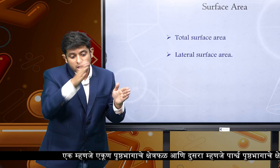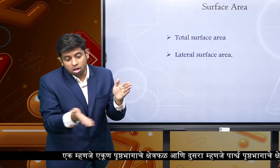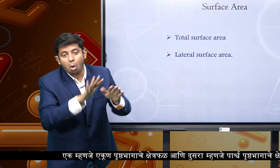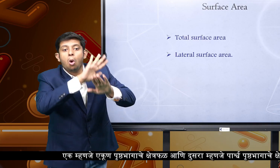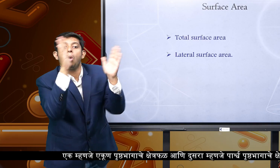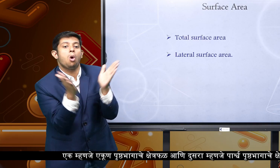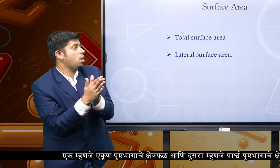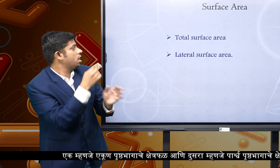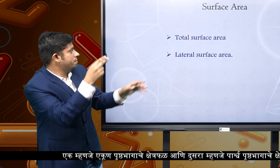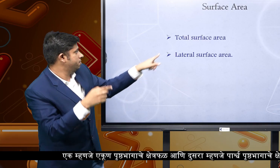क्षेत्रफळ.